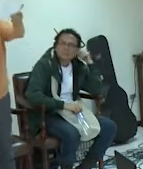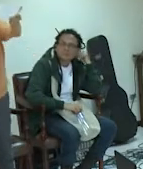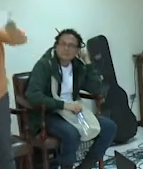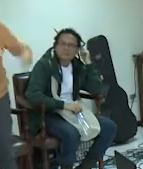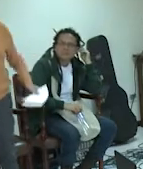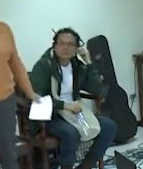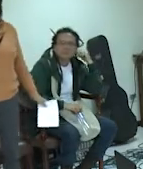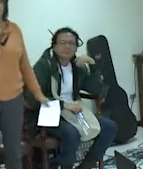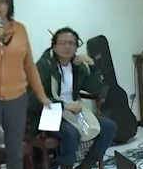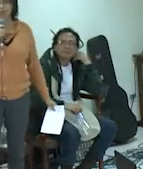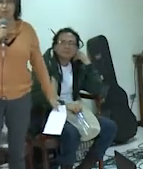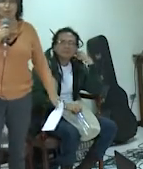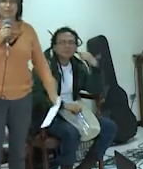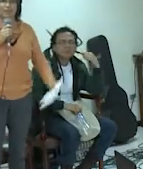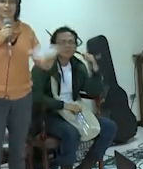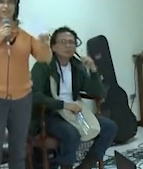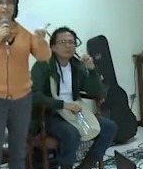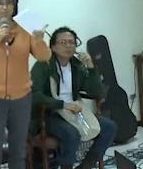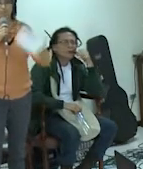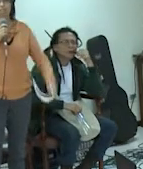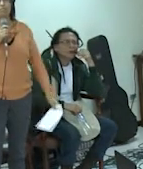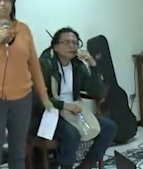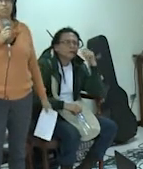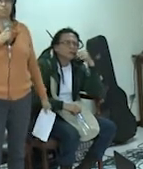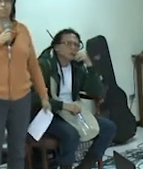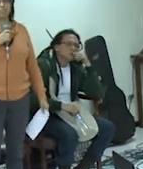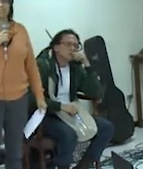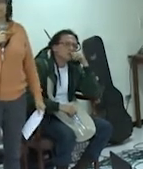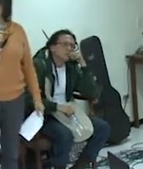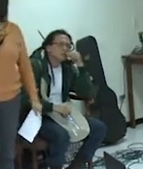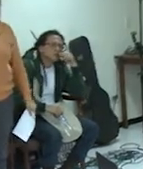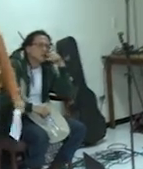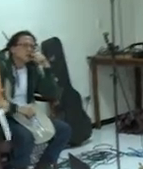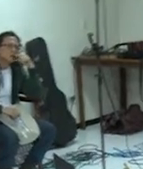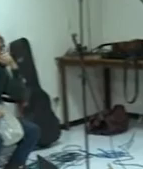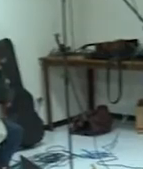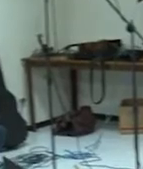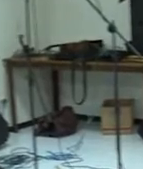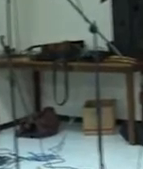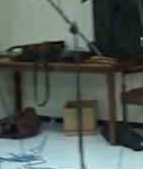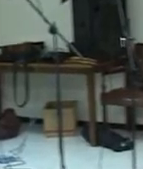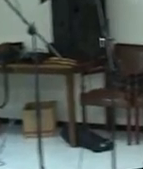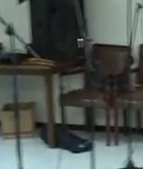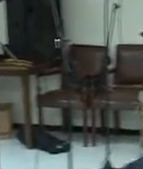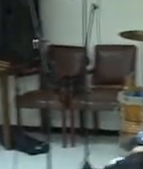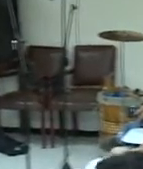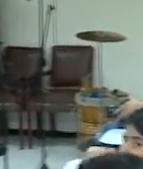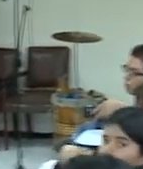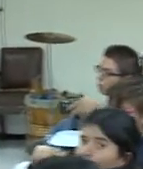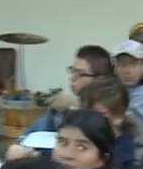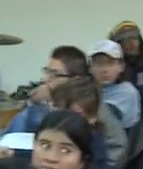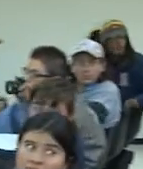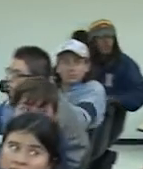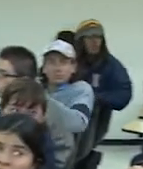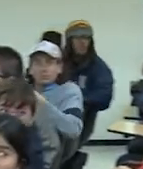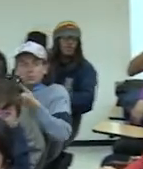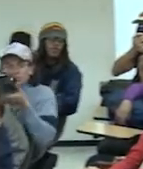Ya, una última pregunta. Buenas tardes para todos y para todas. Más que una